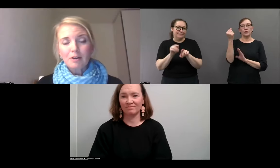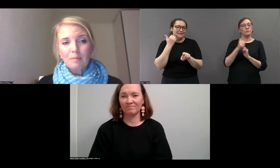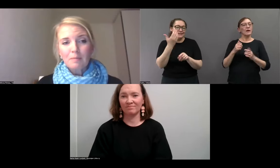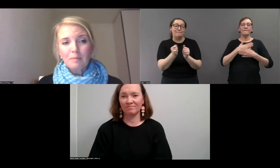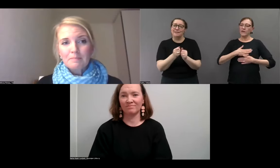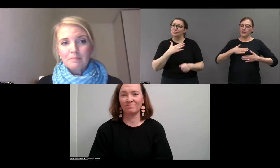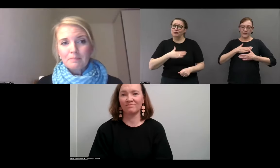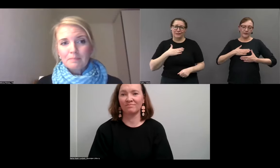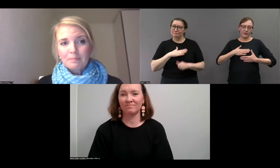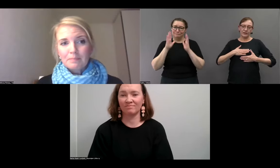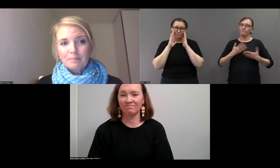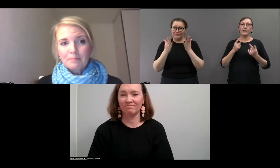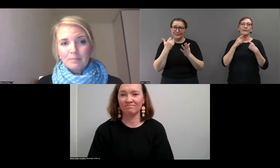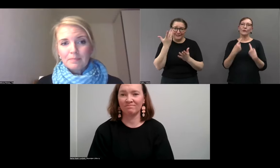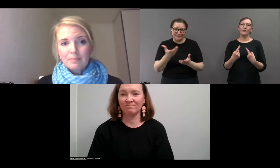että minkä.